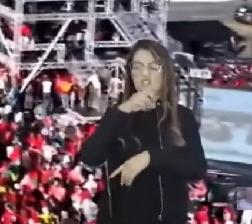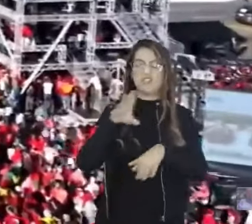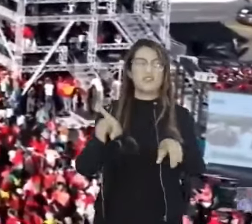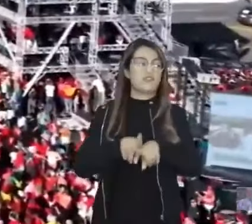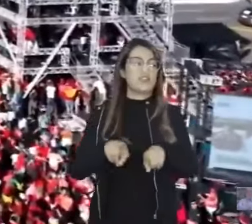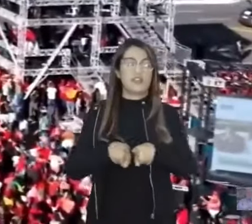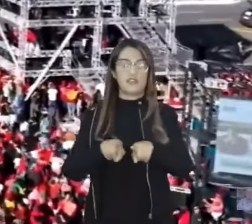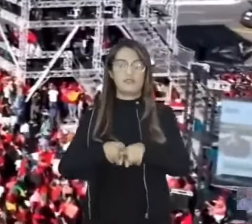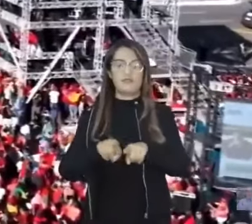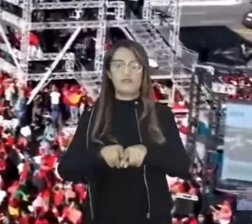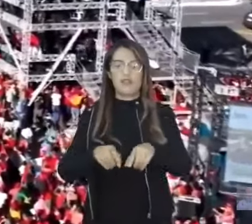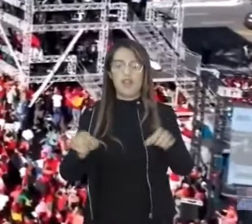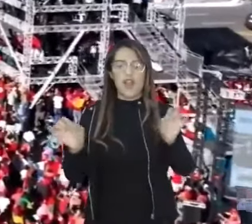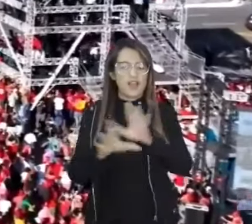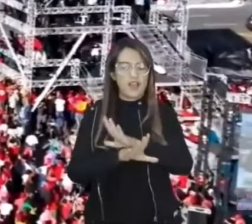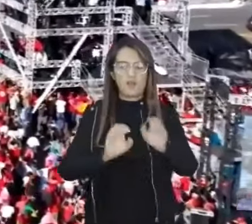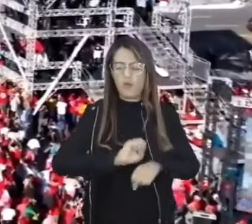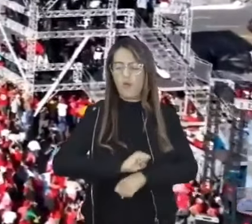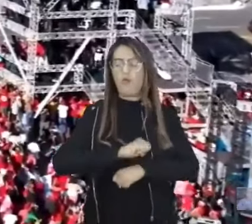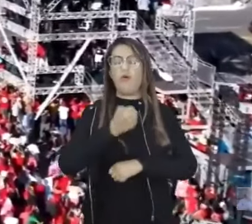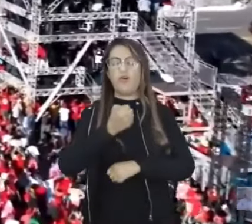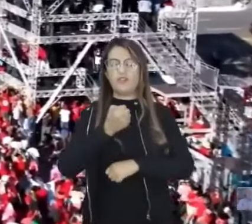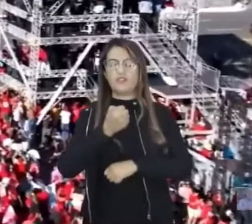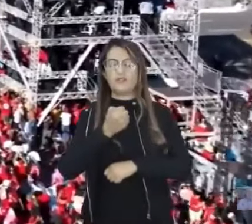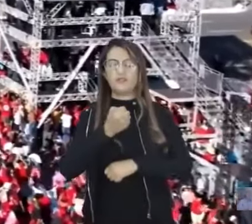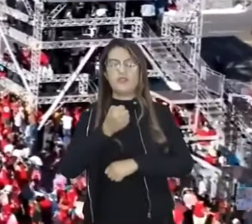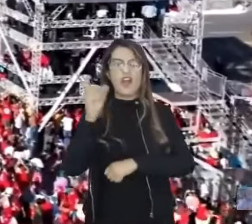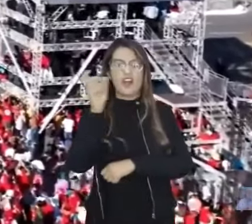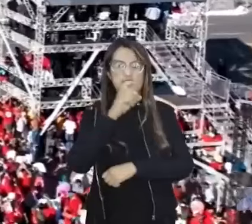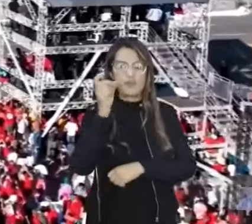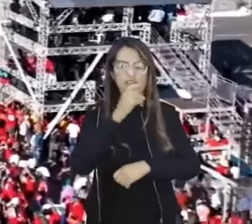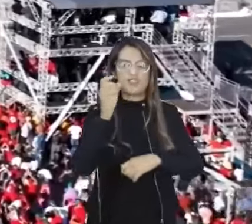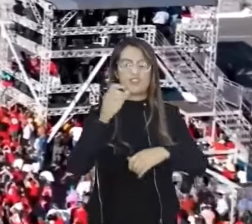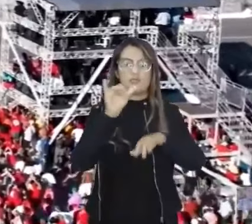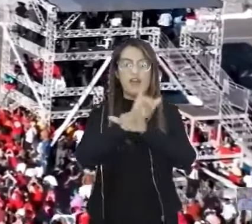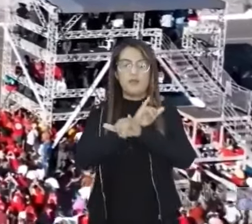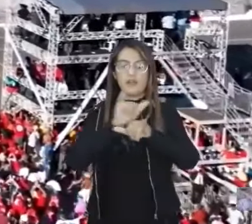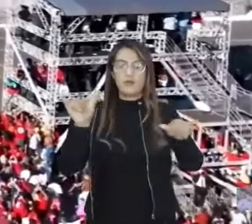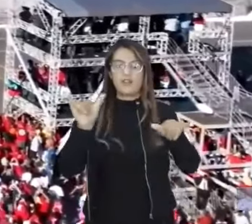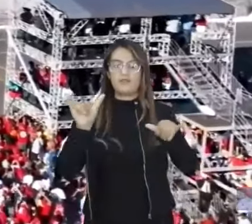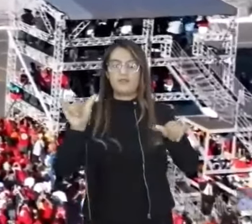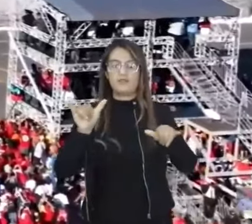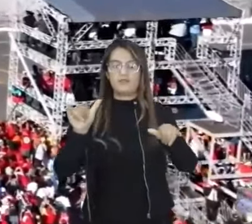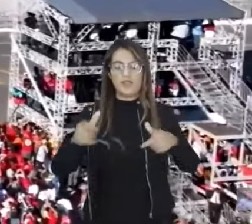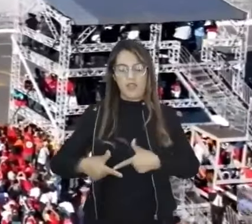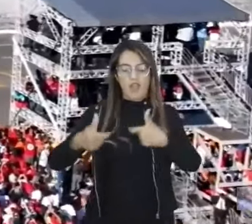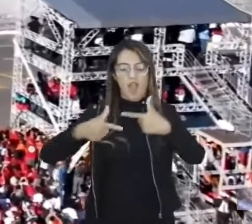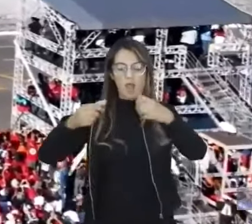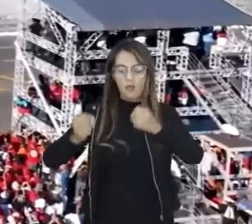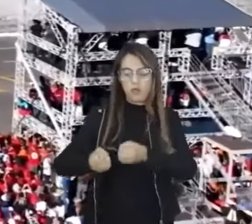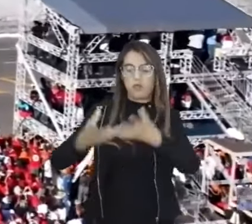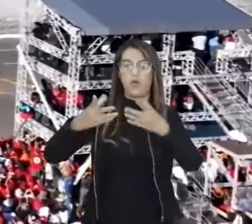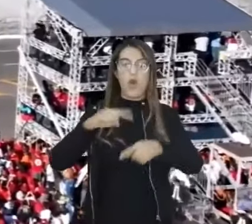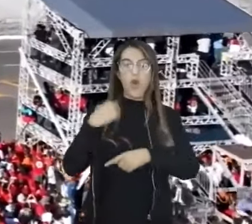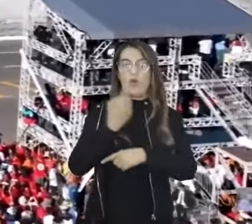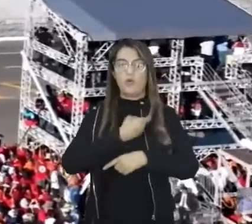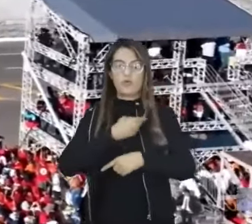ódio, fake news, armas e bombas. Nosso povo quer paz para